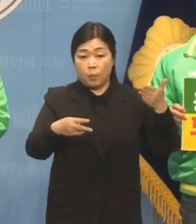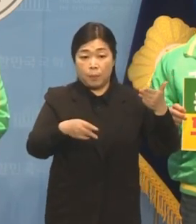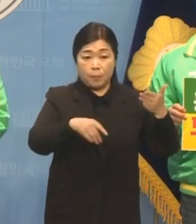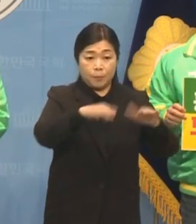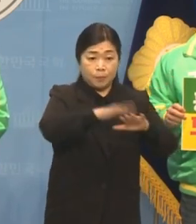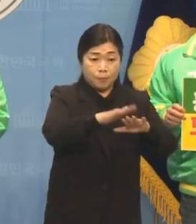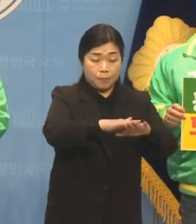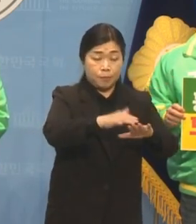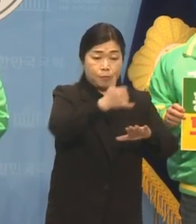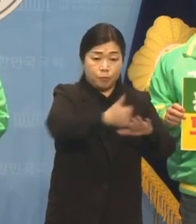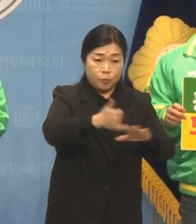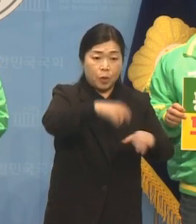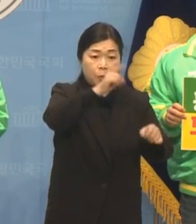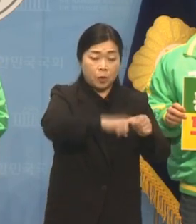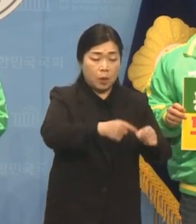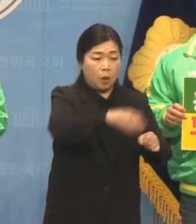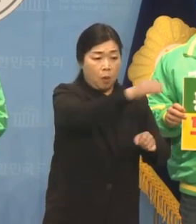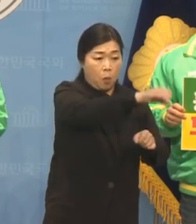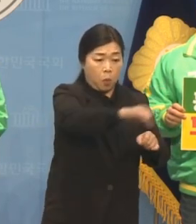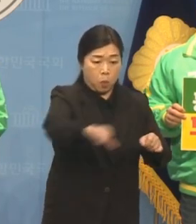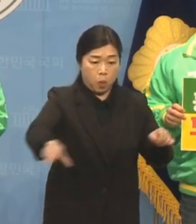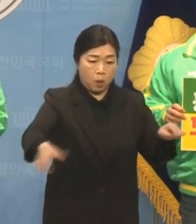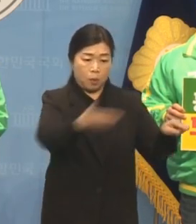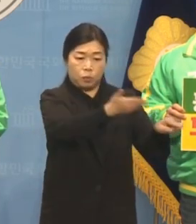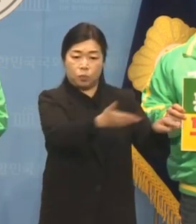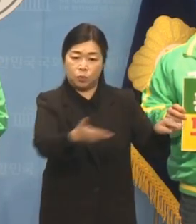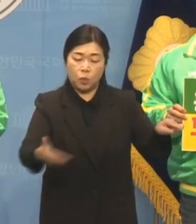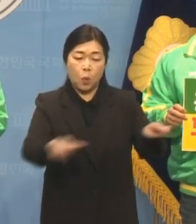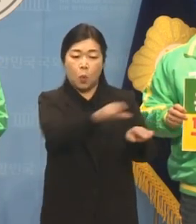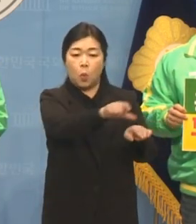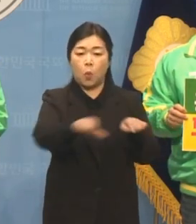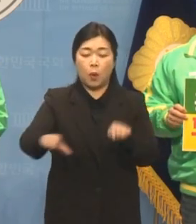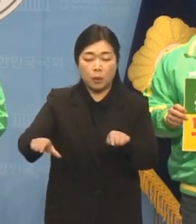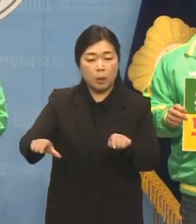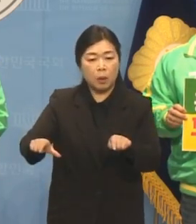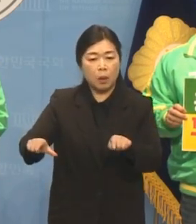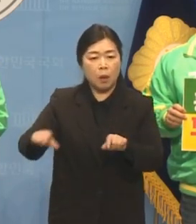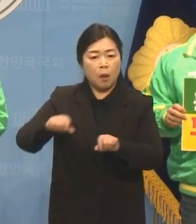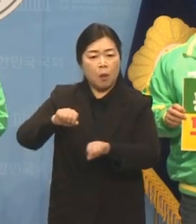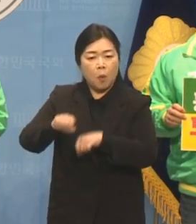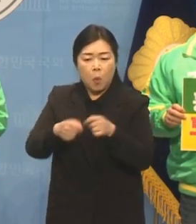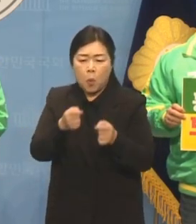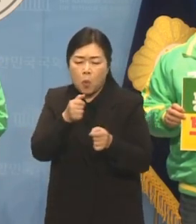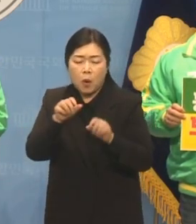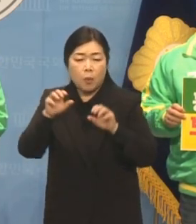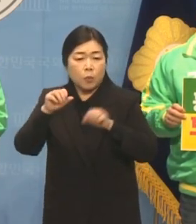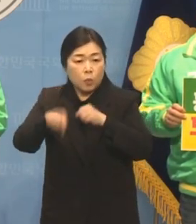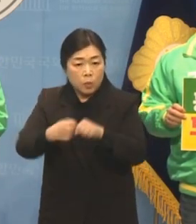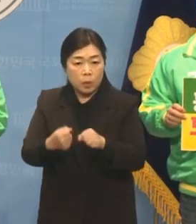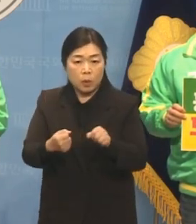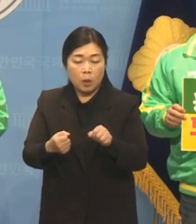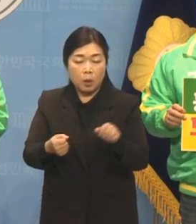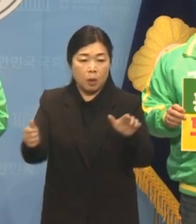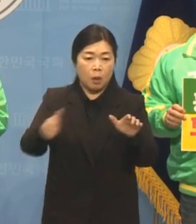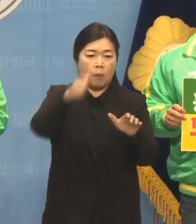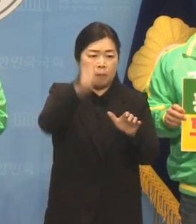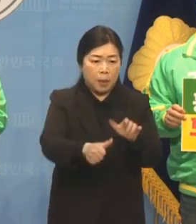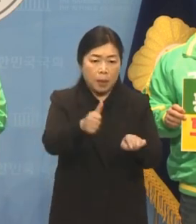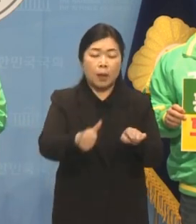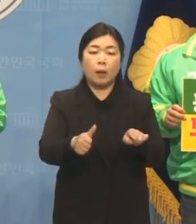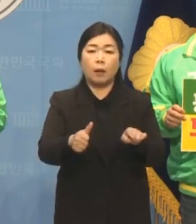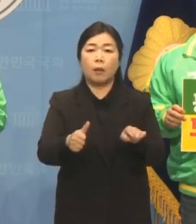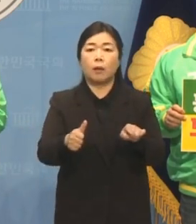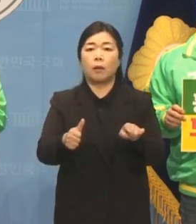배수로는 소형 야생동물의 무덤이 되고 있습니다. 멧돼지와 같은 야생동물들은